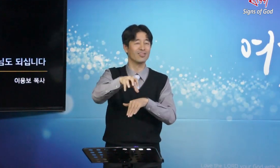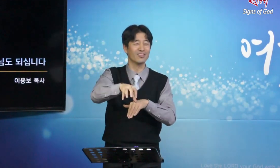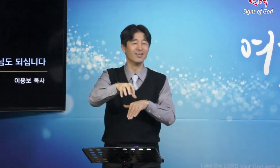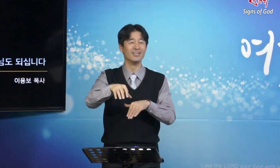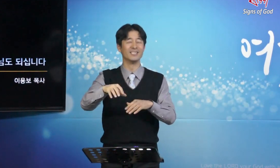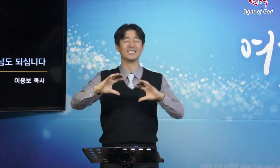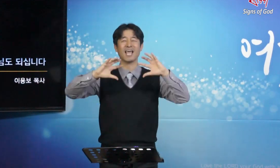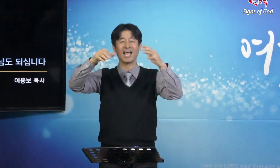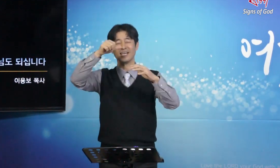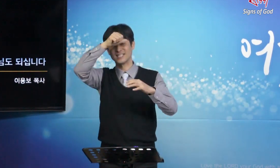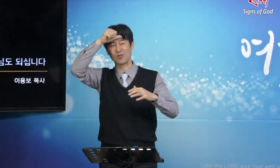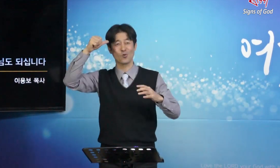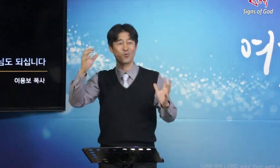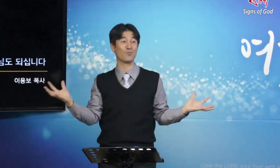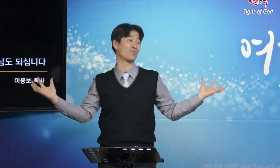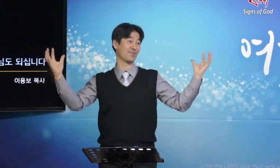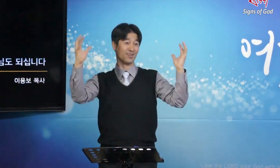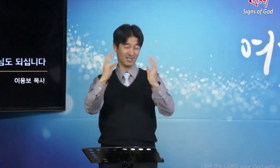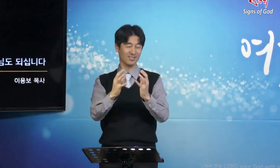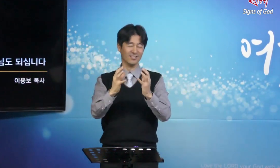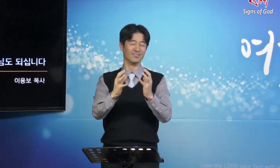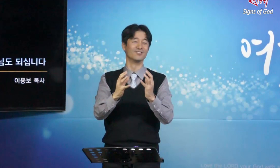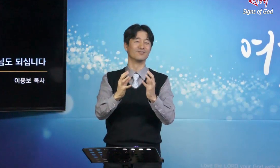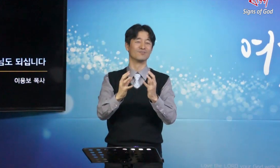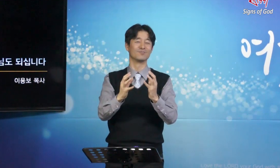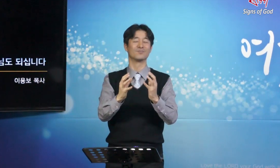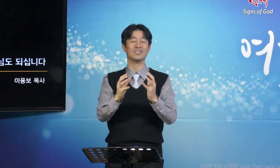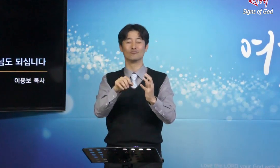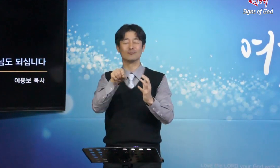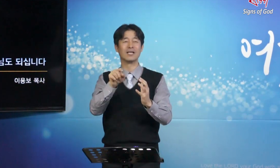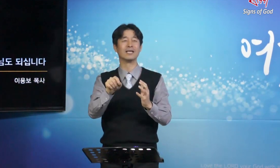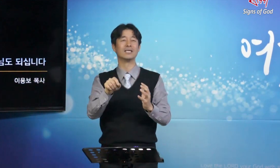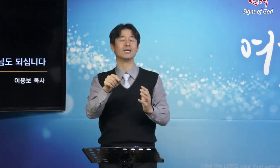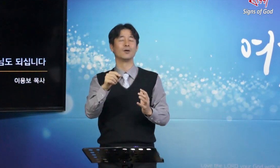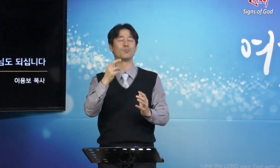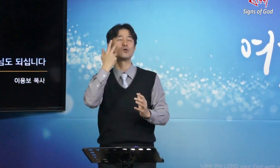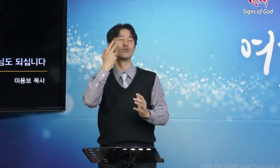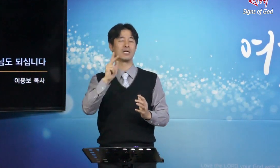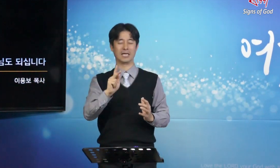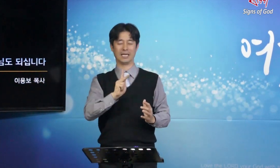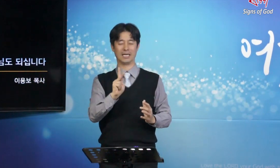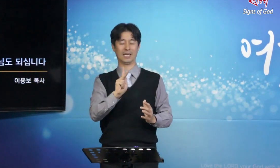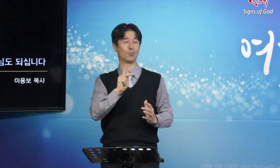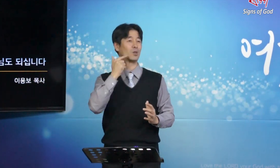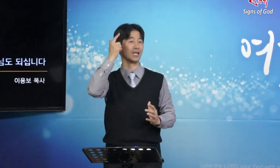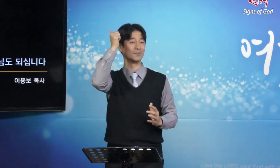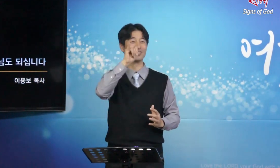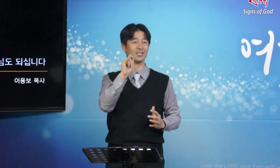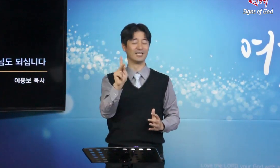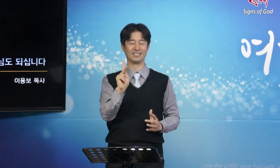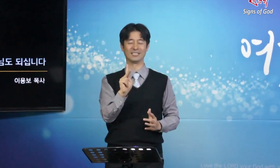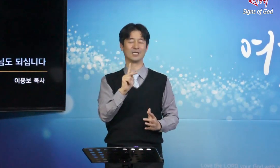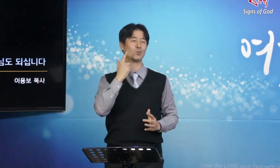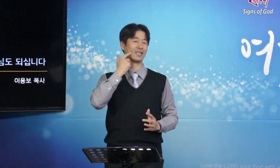새마을금고 수련원에서 세계 장로회 선교대회를 하던 중에 미국에 있는 그